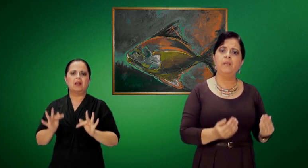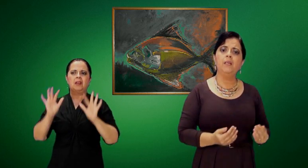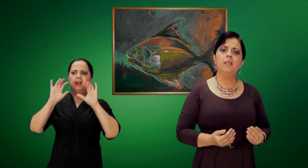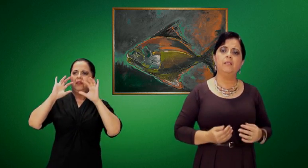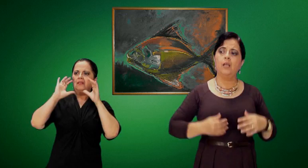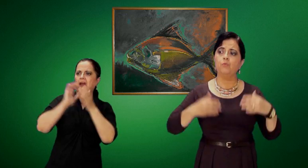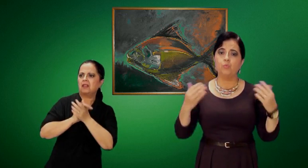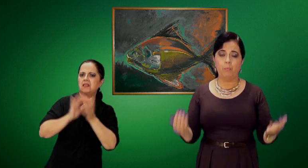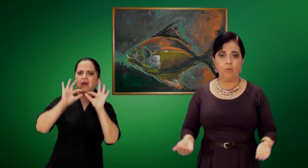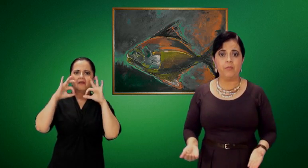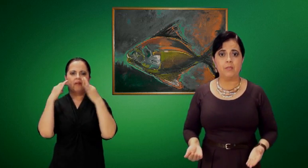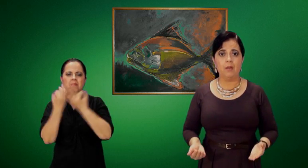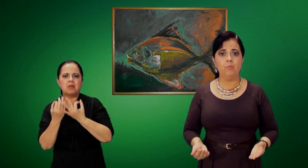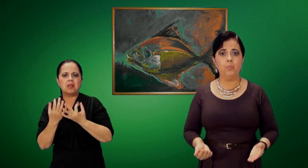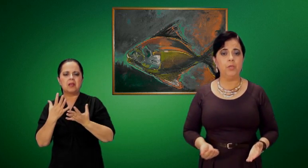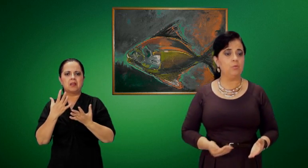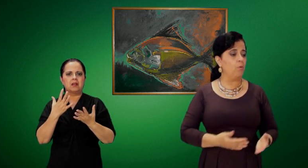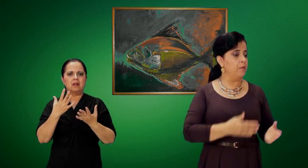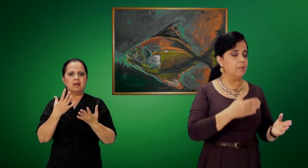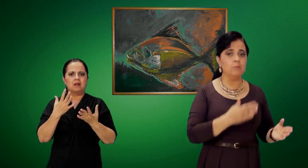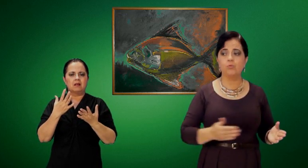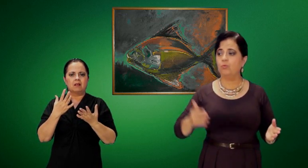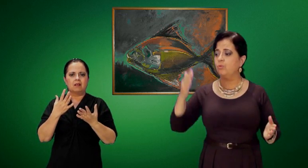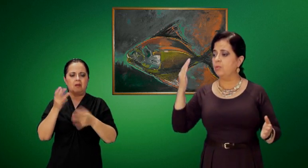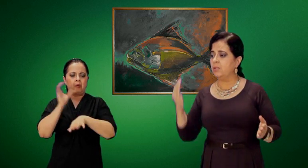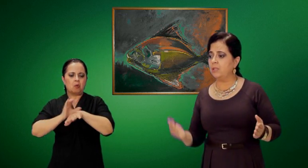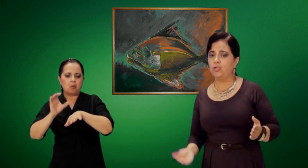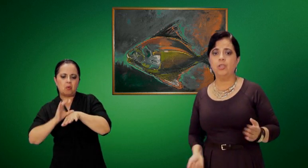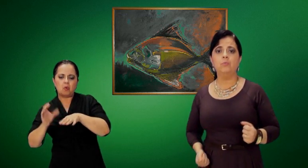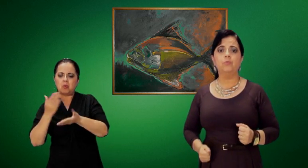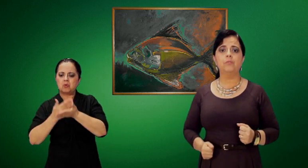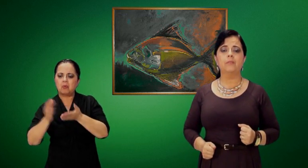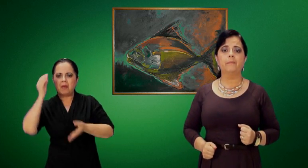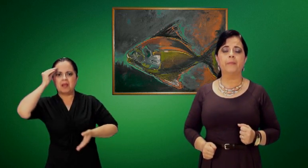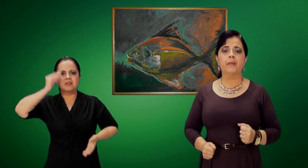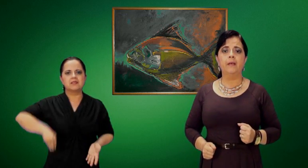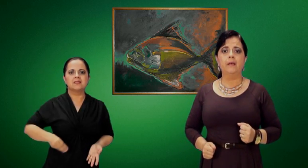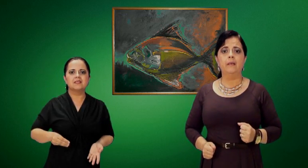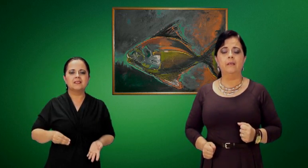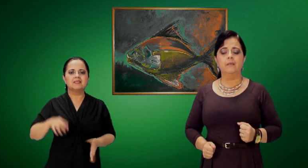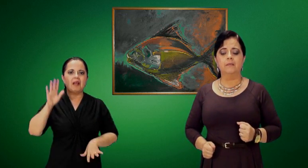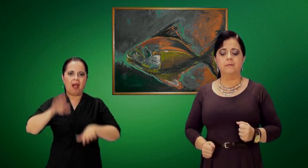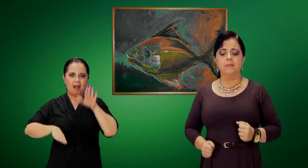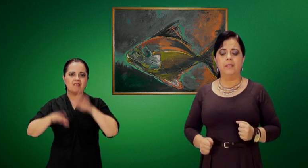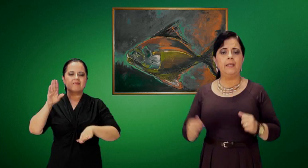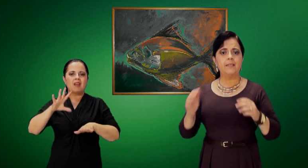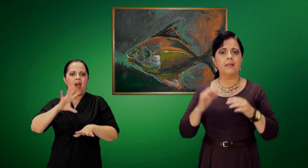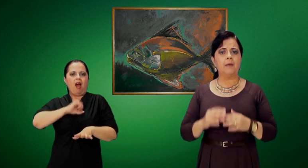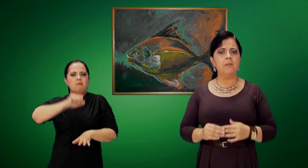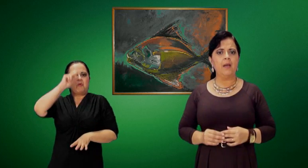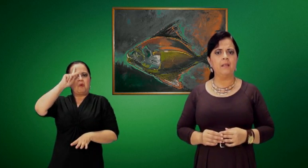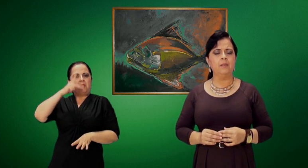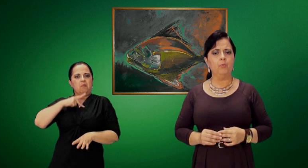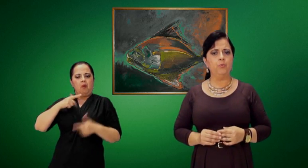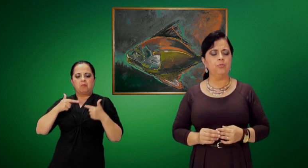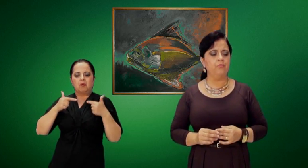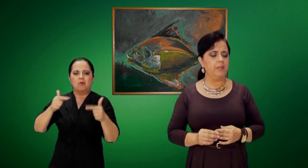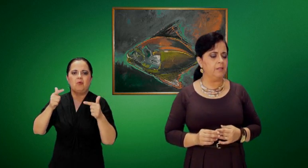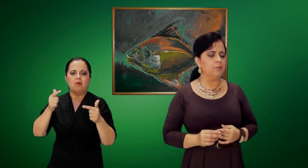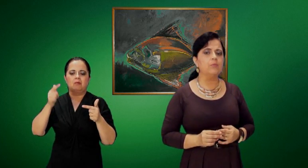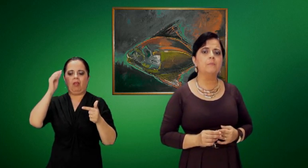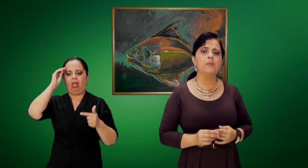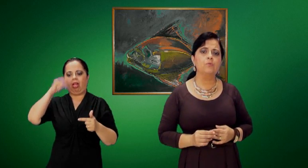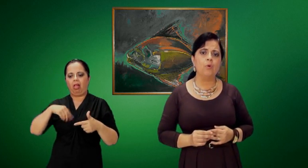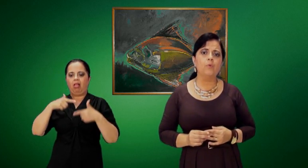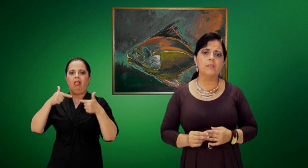termos famílias, termos uma profissão, por isso começamos curso, desistimos. E nessa caminhada eu pude